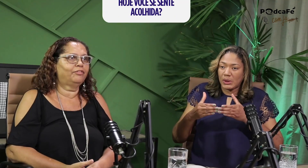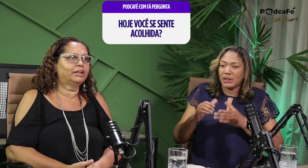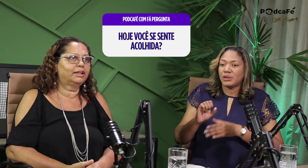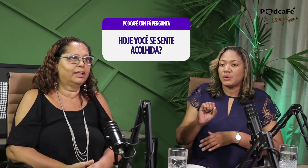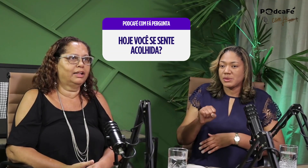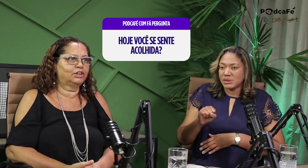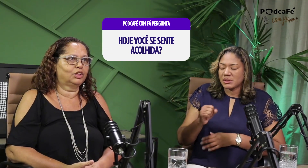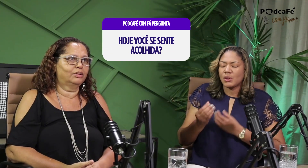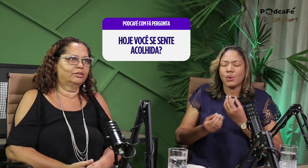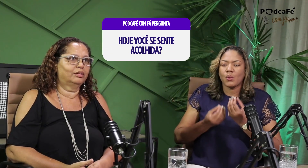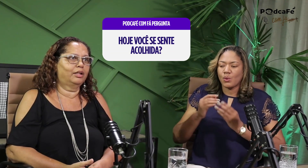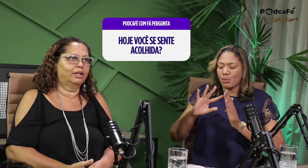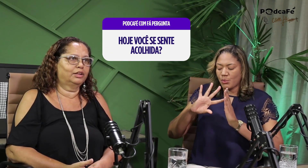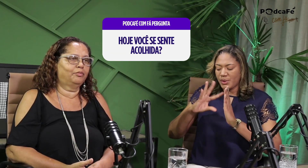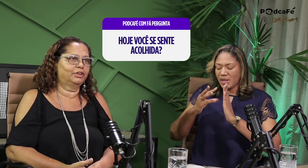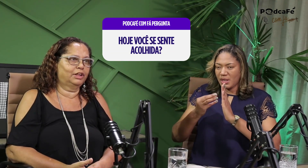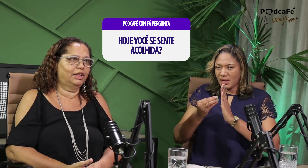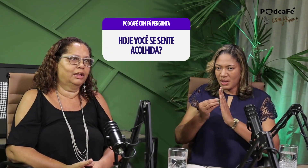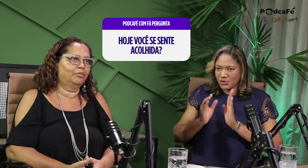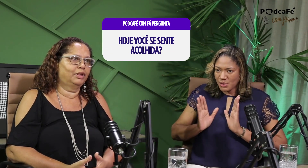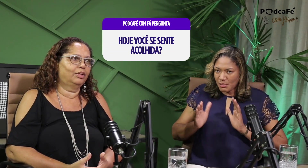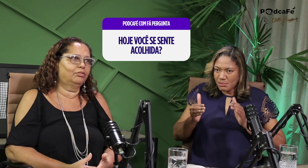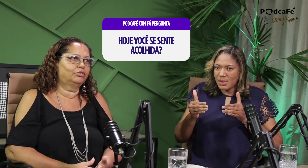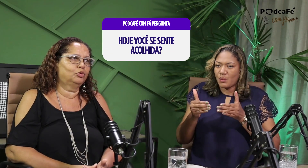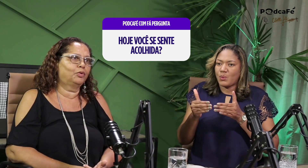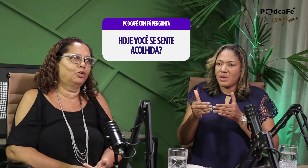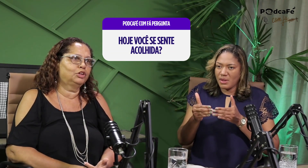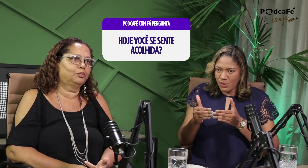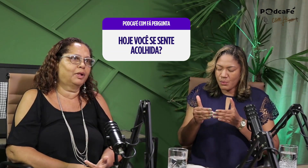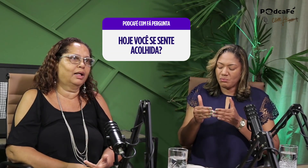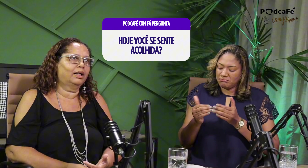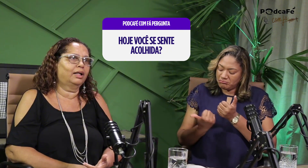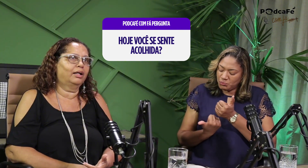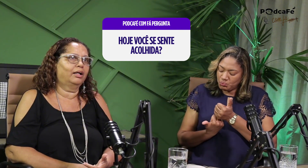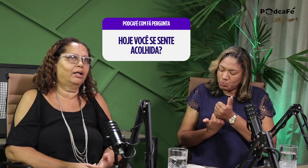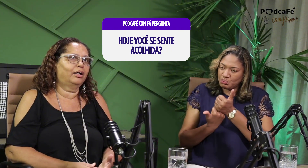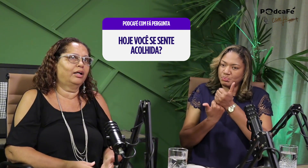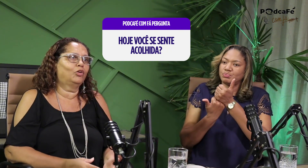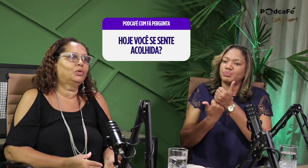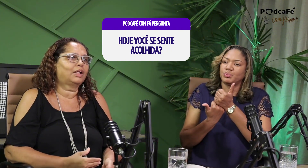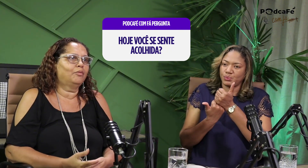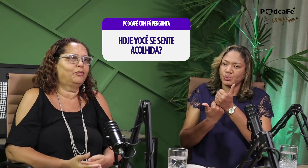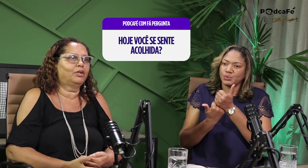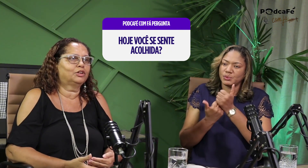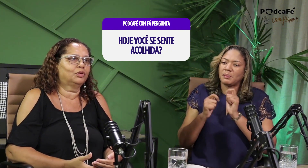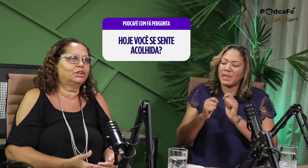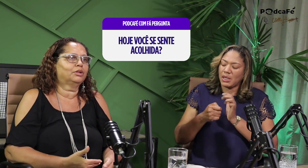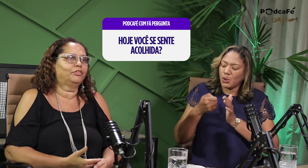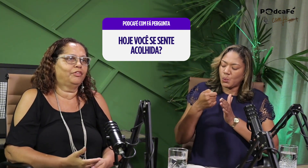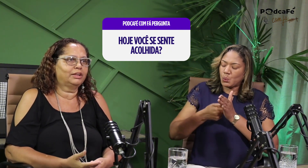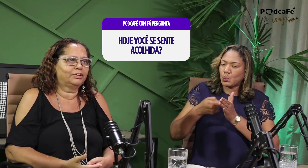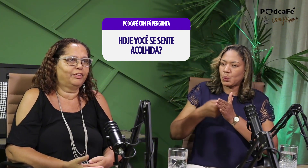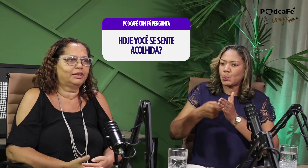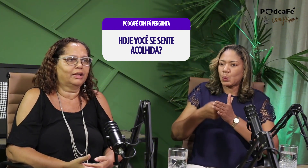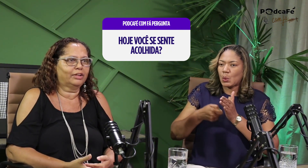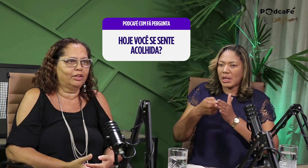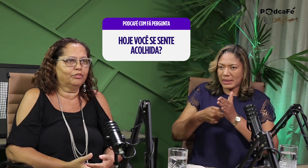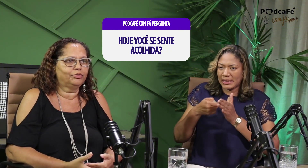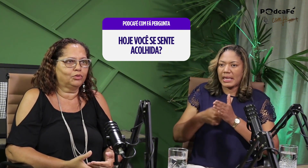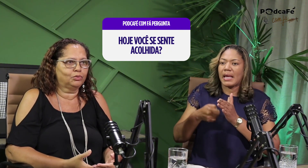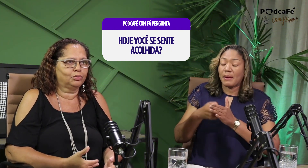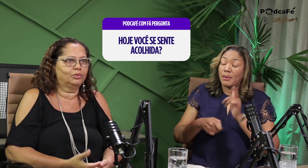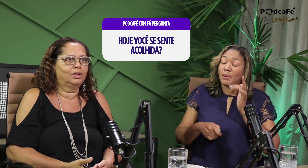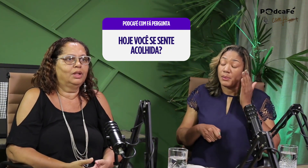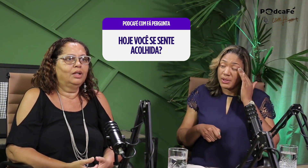Somente através da igreja. A igreja evangélica me deu um suporte para lutar pelas coisas que eu tivesse a ter